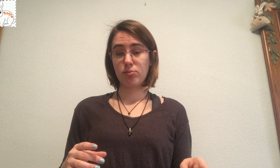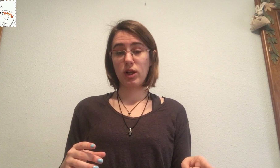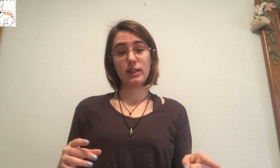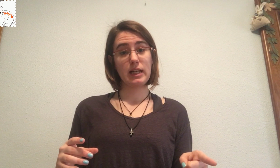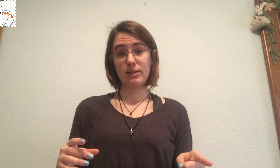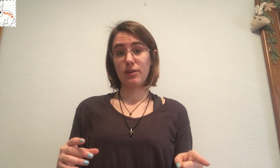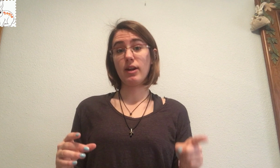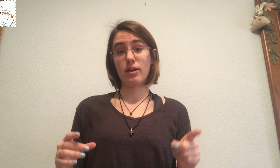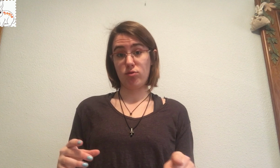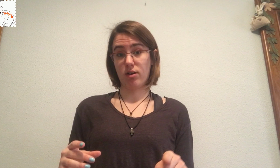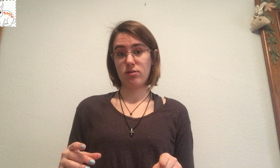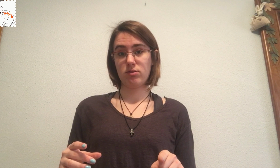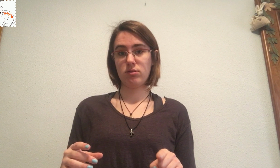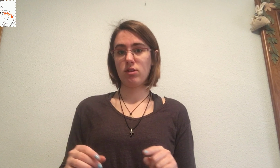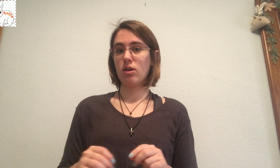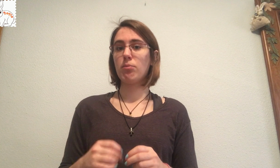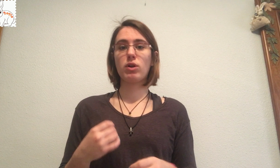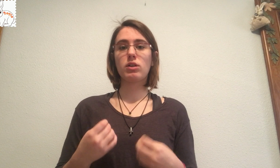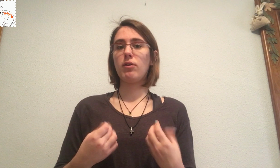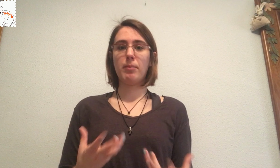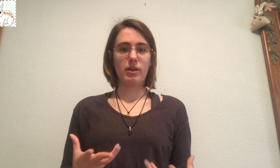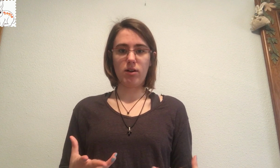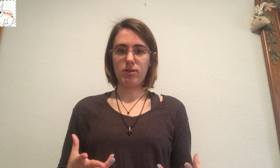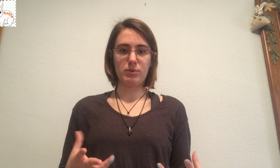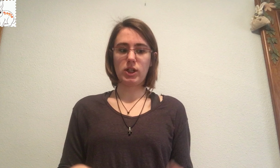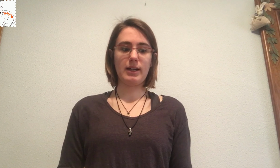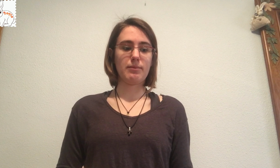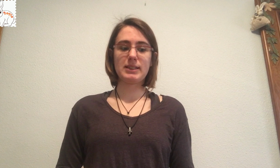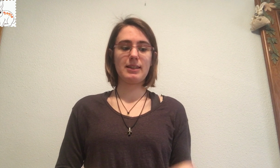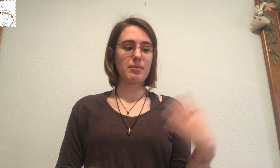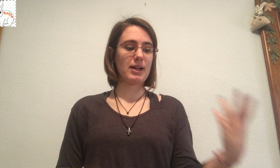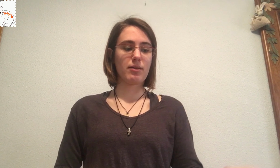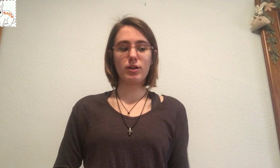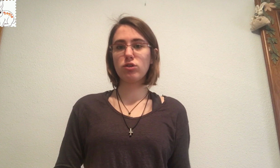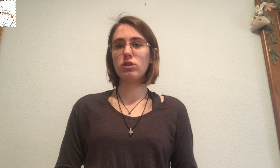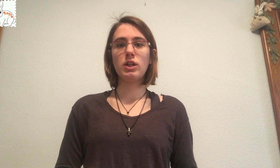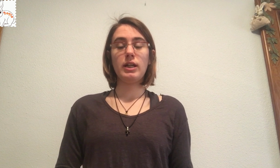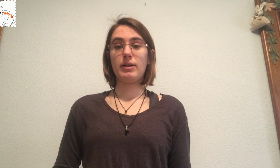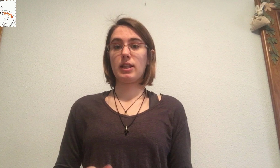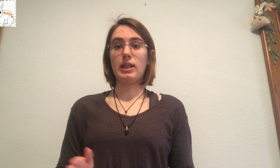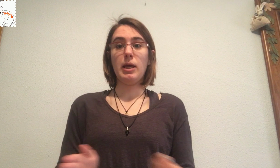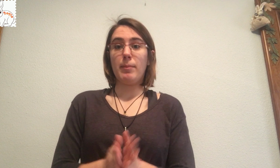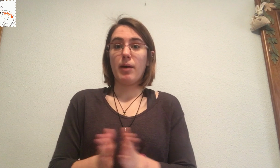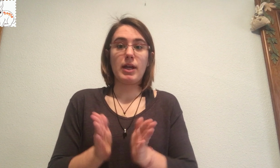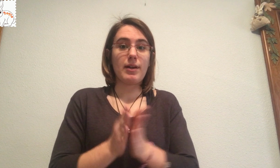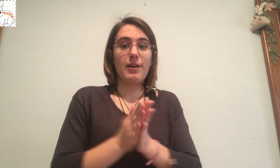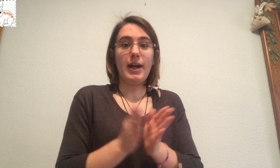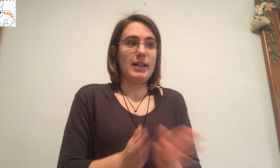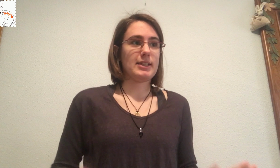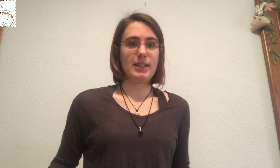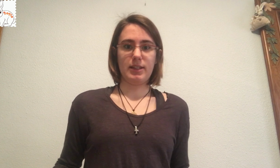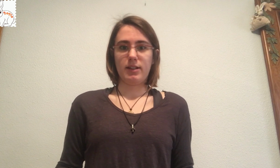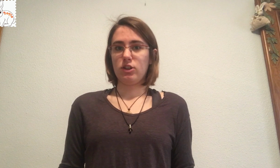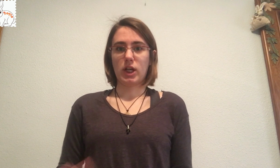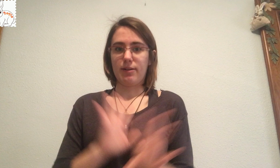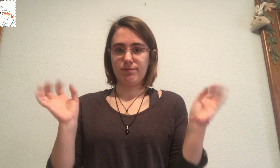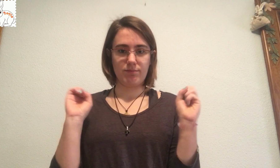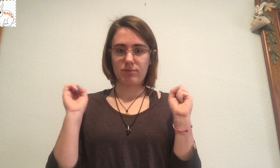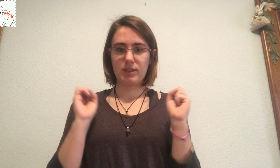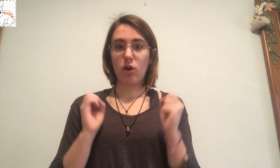temporada te la vas a ver en una Porque te lo va a pedir el cuerpo O sea, vas a terminar de ver otro Y vas a decir, venga, venga, venga, venga El siguiente O sea, te